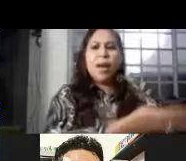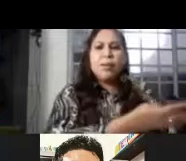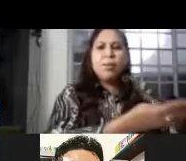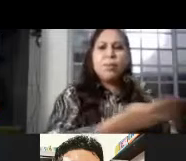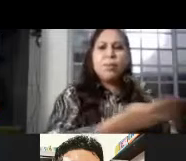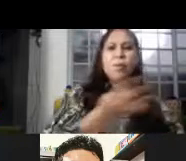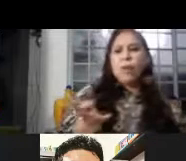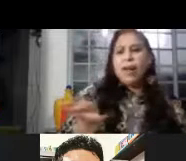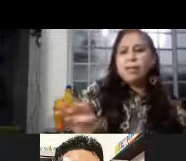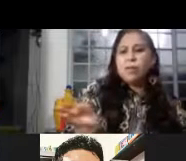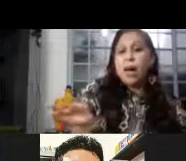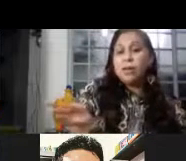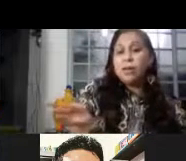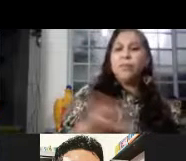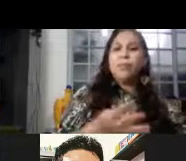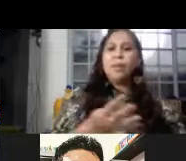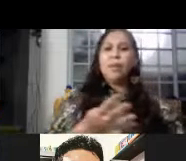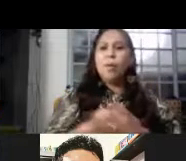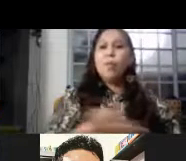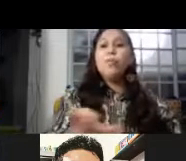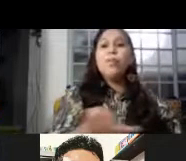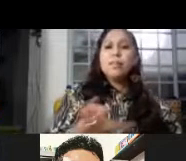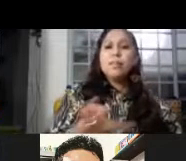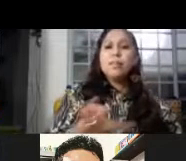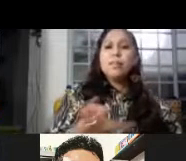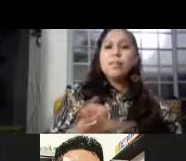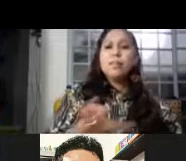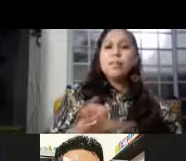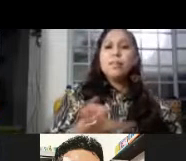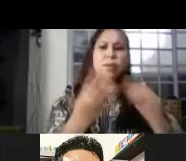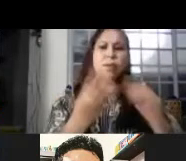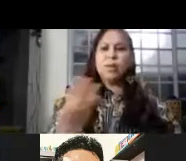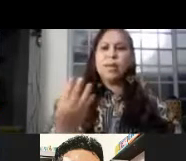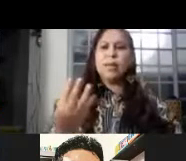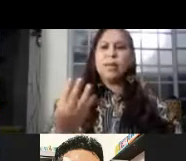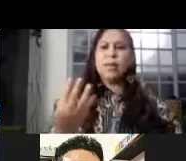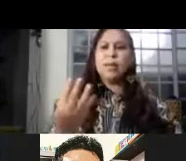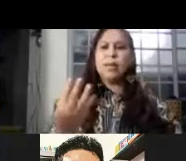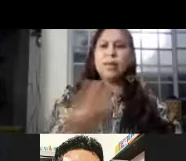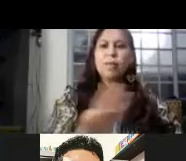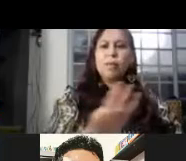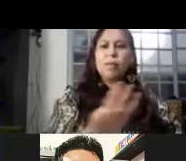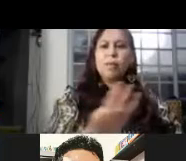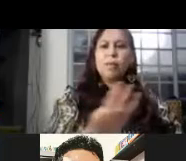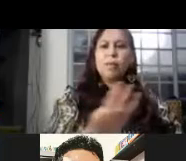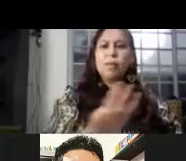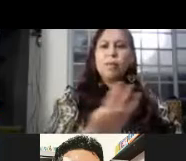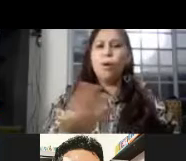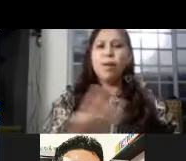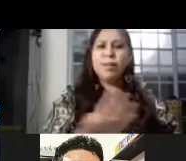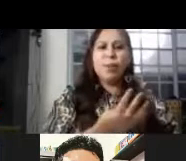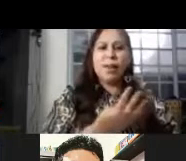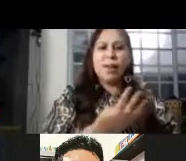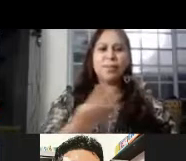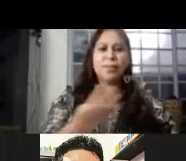Eles 4, ou elas 4, ou vocês 4. E se eu me incluir, então, ó, eu